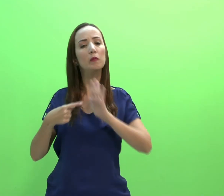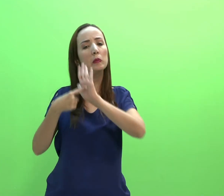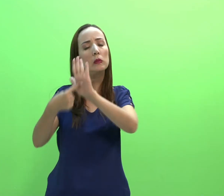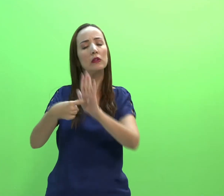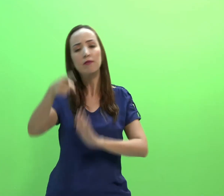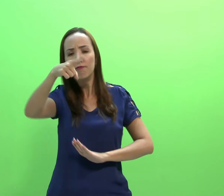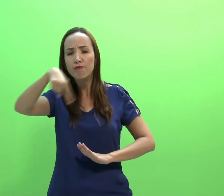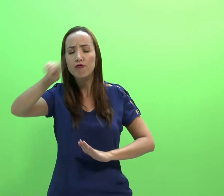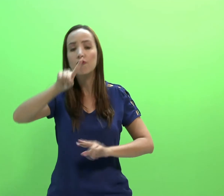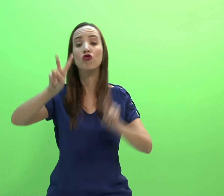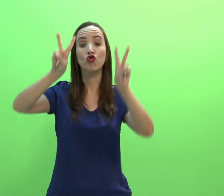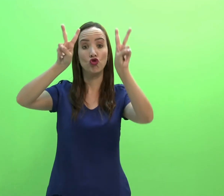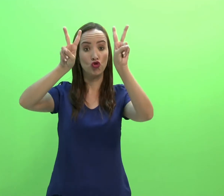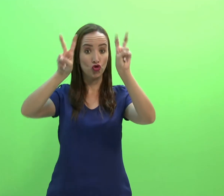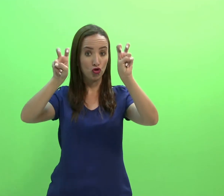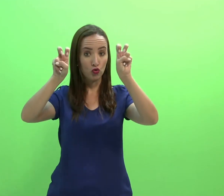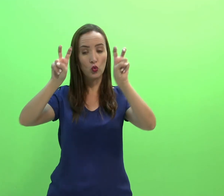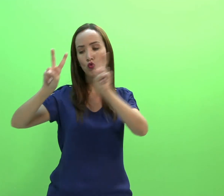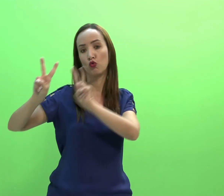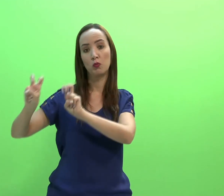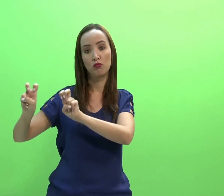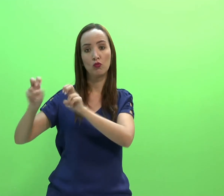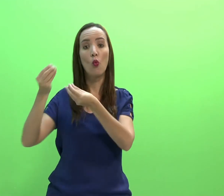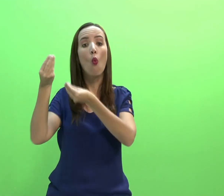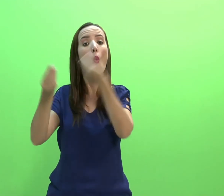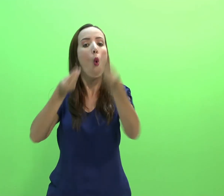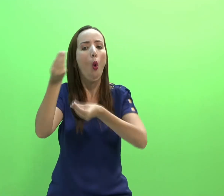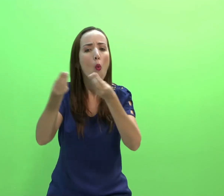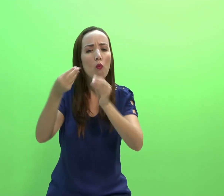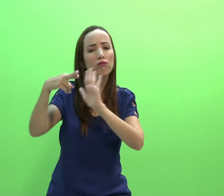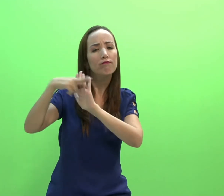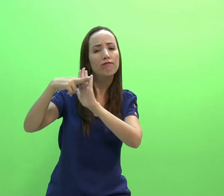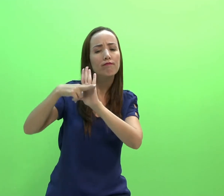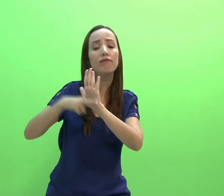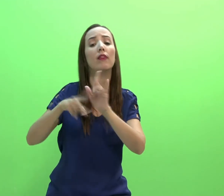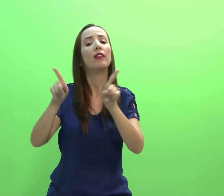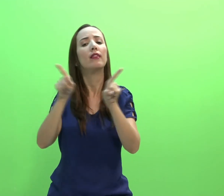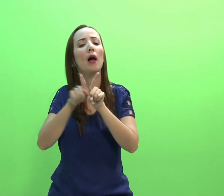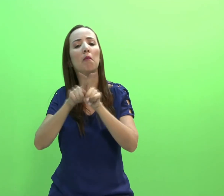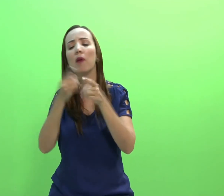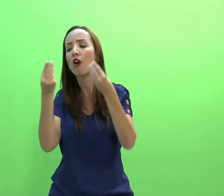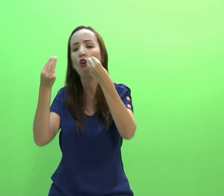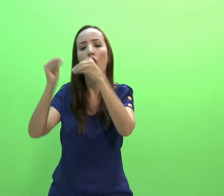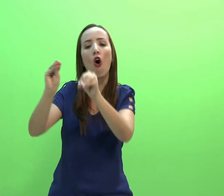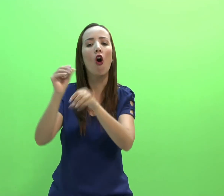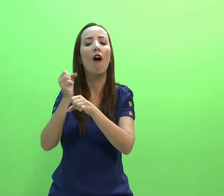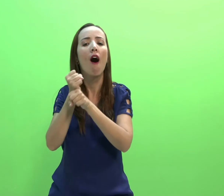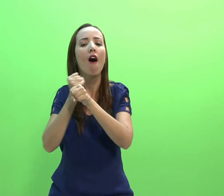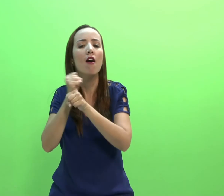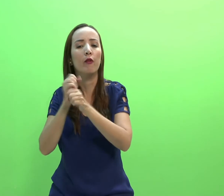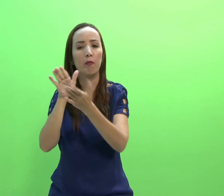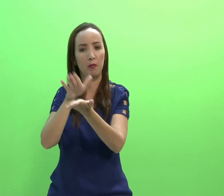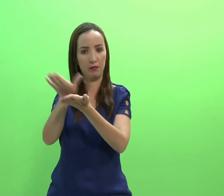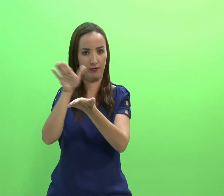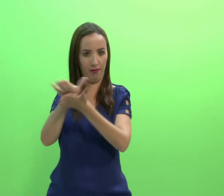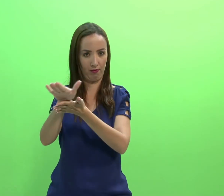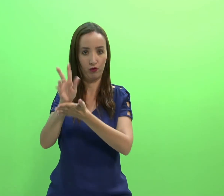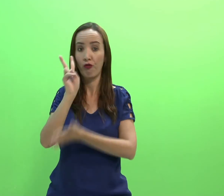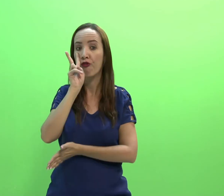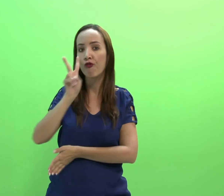Agora mostrarei a vocês sobre citação. Quais são as regras? Como é que